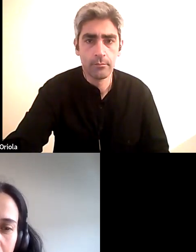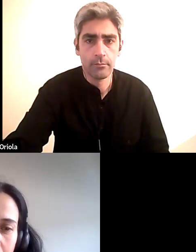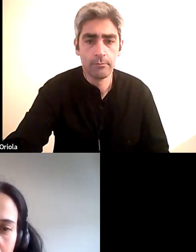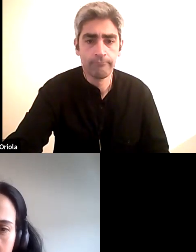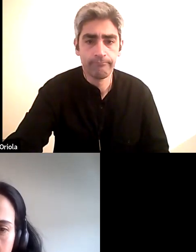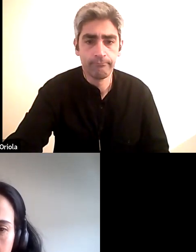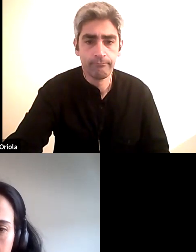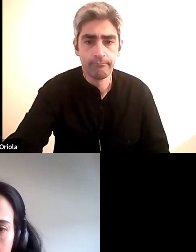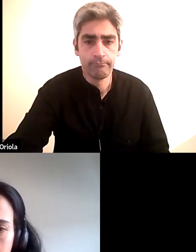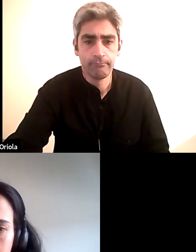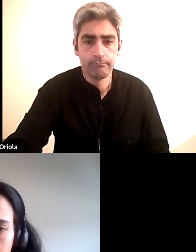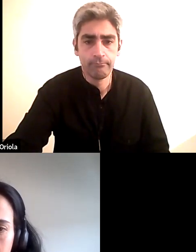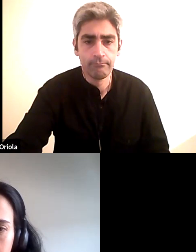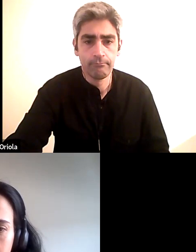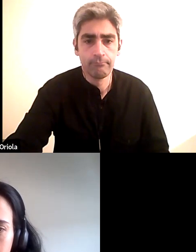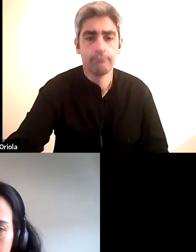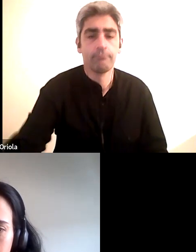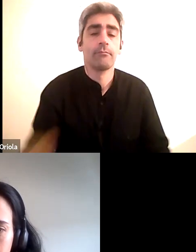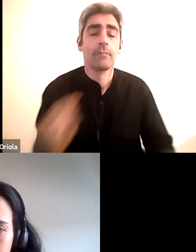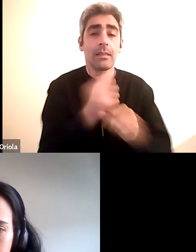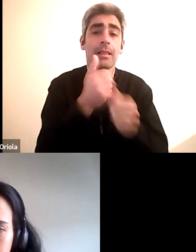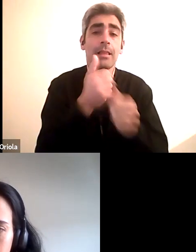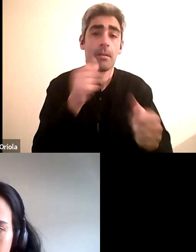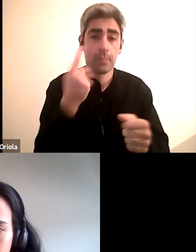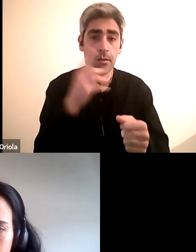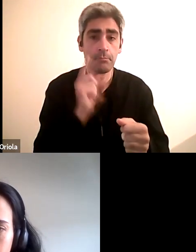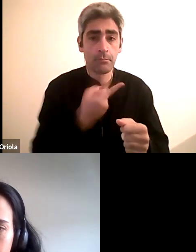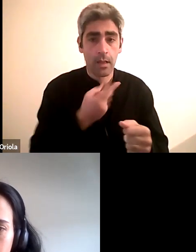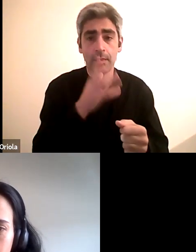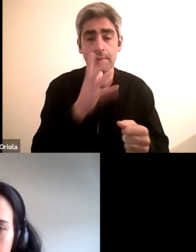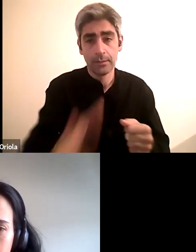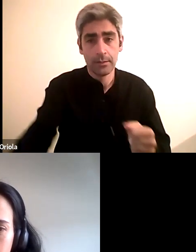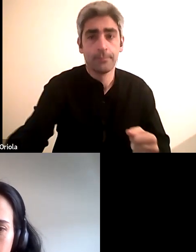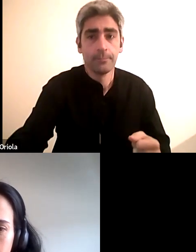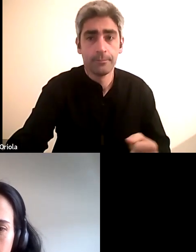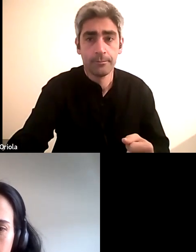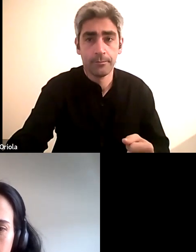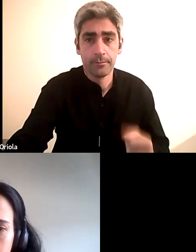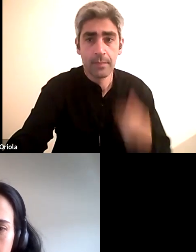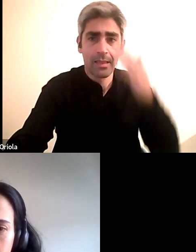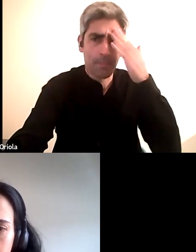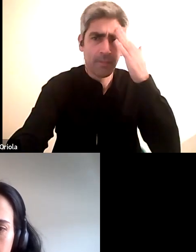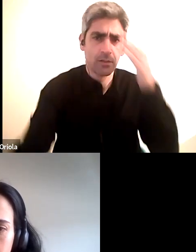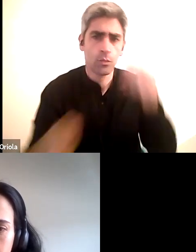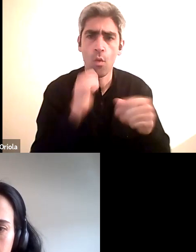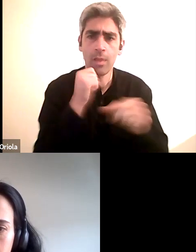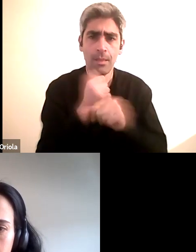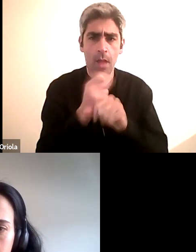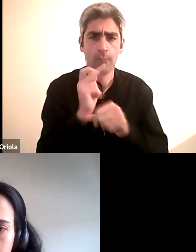o teletrabalho, a primeira coisa que há que dizer é que o teletrabalho está previsto no Código de Trabalho há muitos anos.